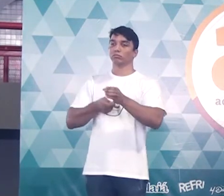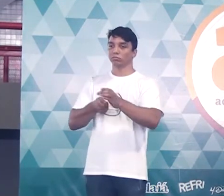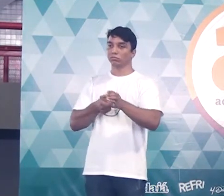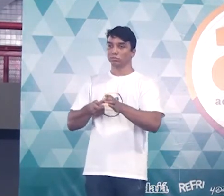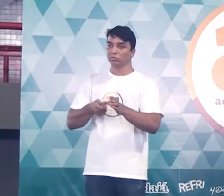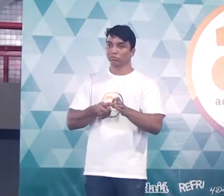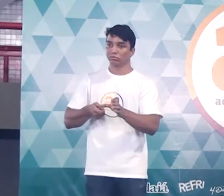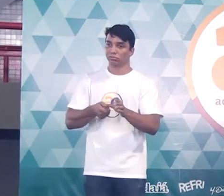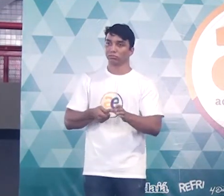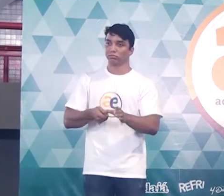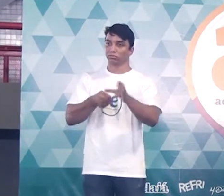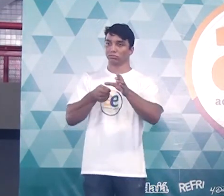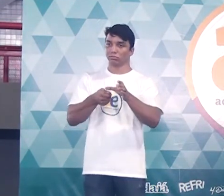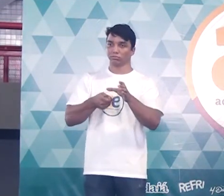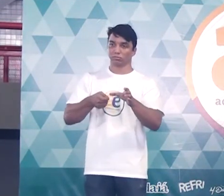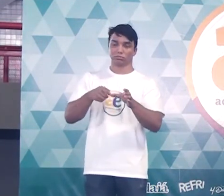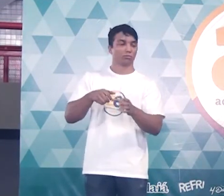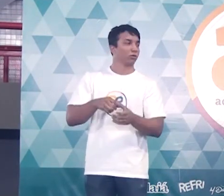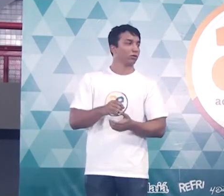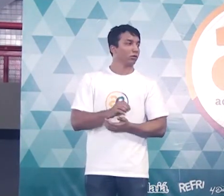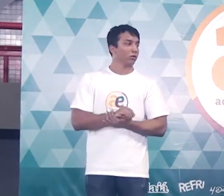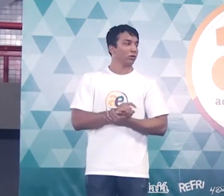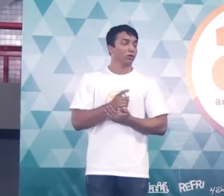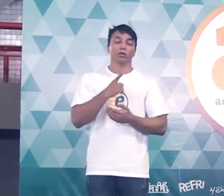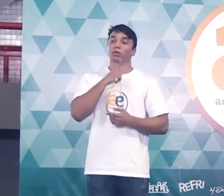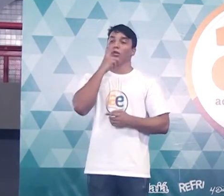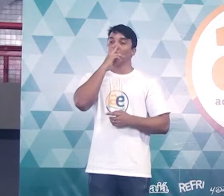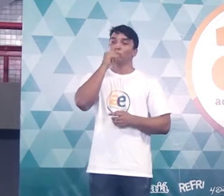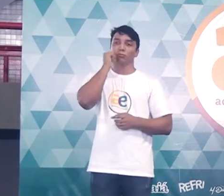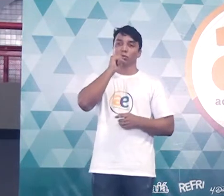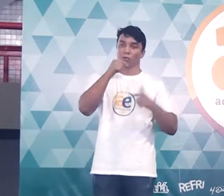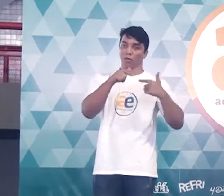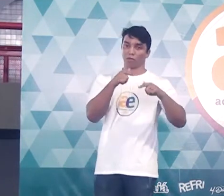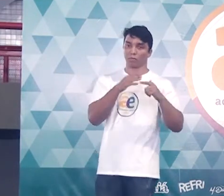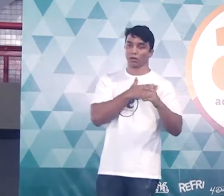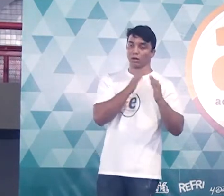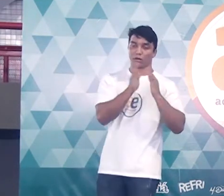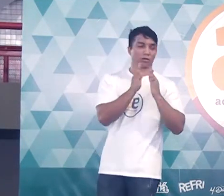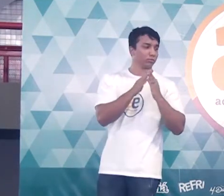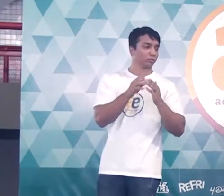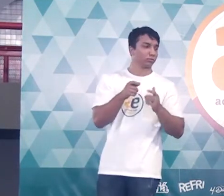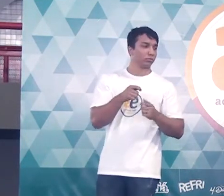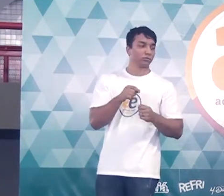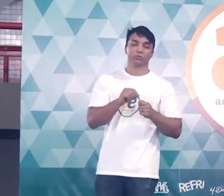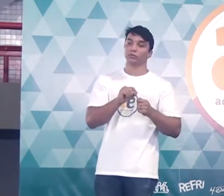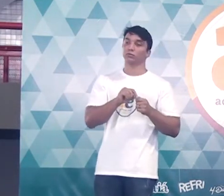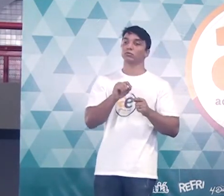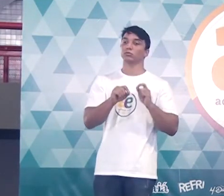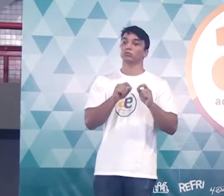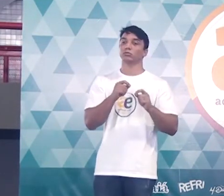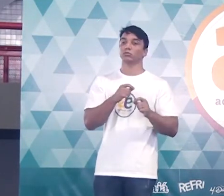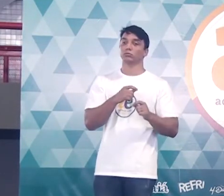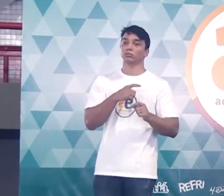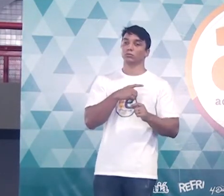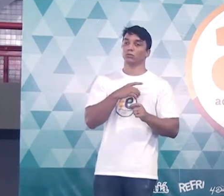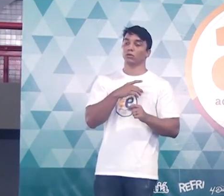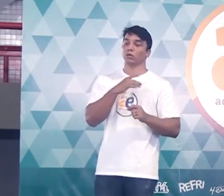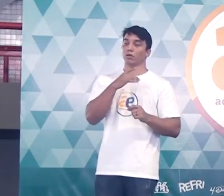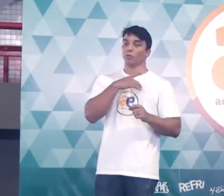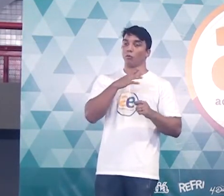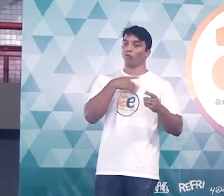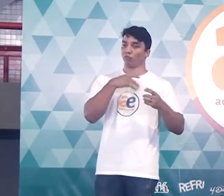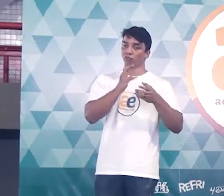casa... a menina que trabalha lá, ela estava cozinhando, ela fez, ó, o meu fogão ficar assim,